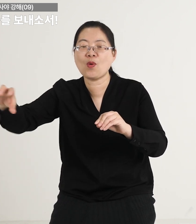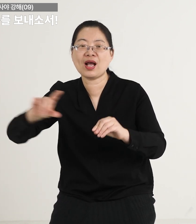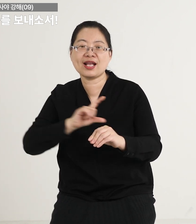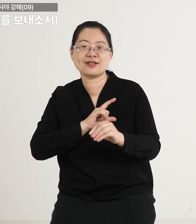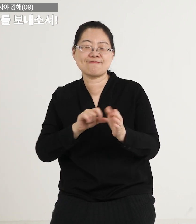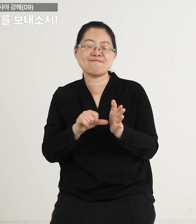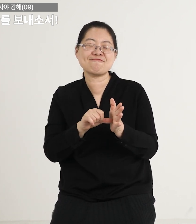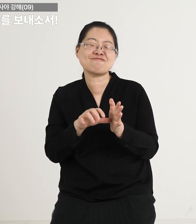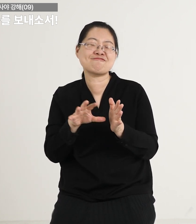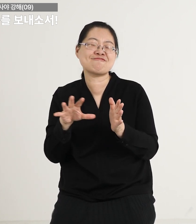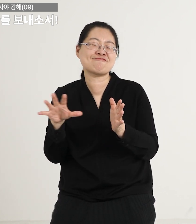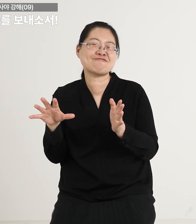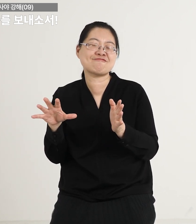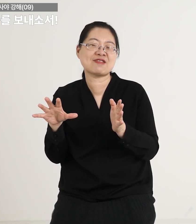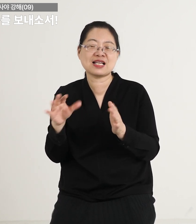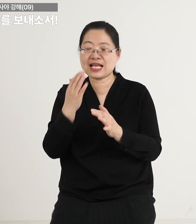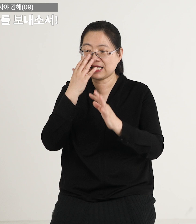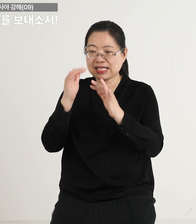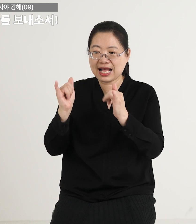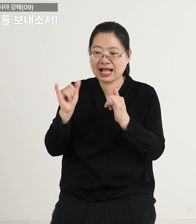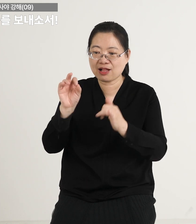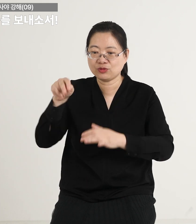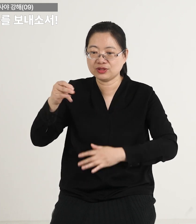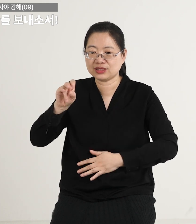퍼진 겁니다. 거기 건드리면 안 돼.